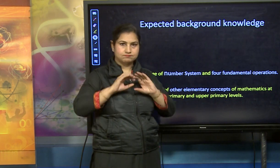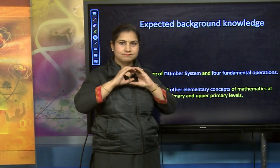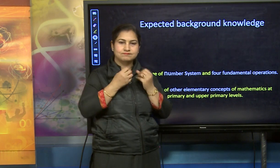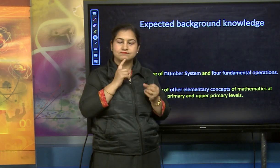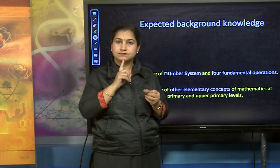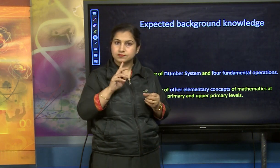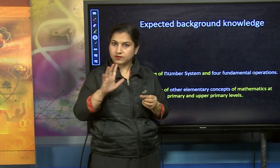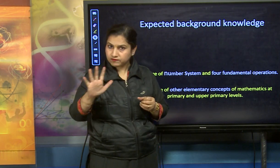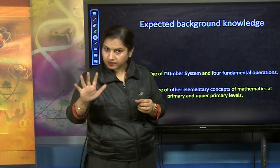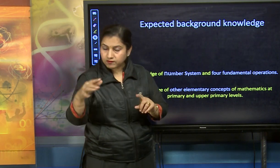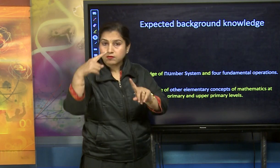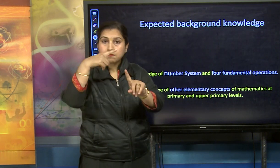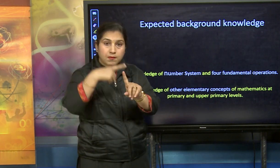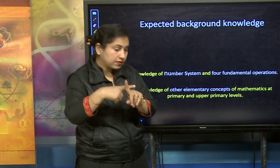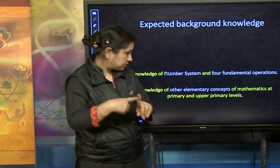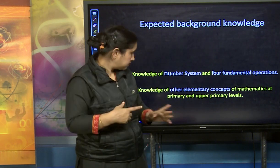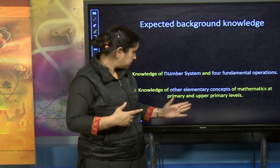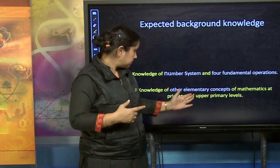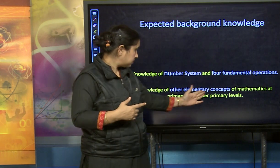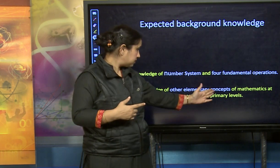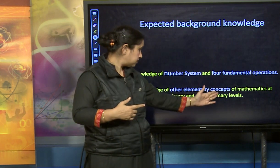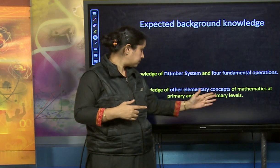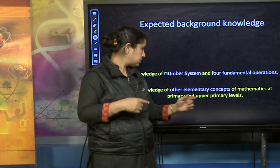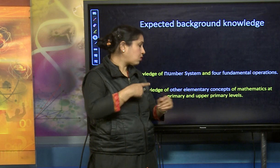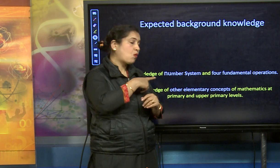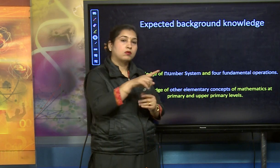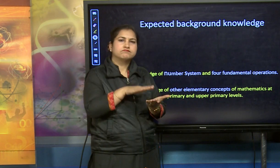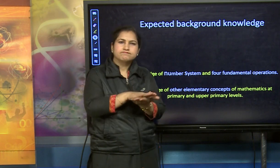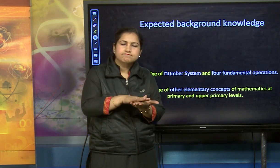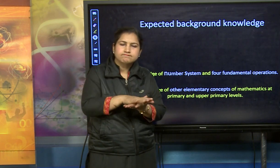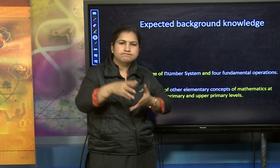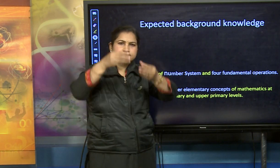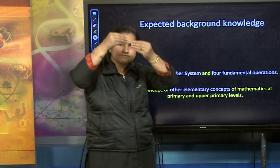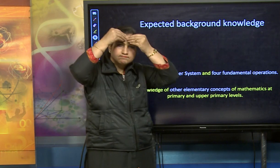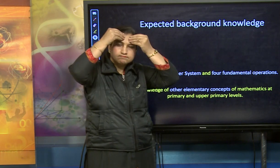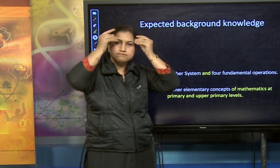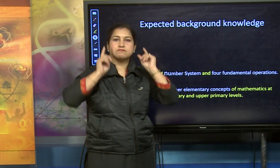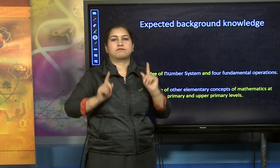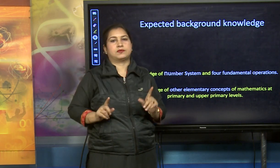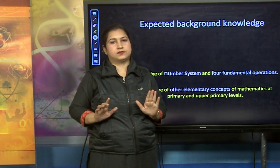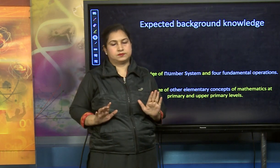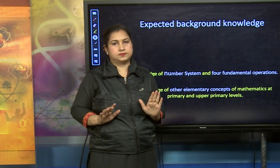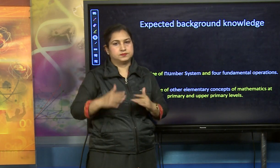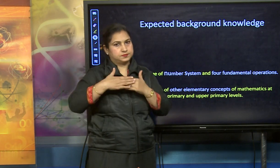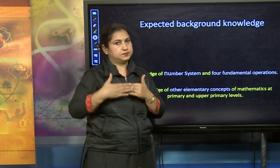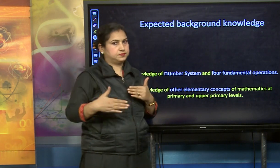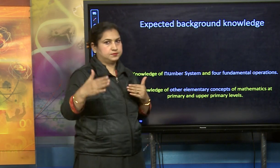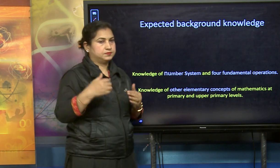हैं उनका ज्ञान होना आवश्यक है कि उस ज्ञान के आधार पर आप इस वीडियो को आसानी से